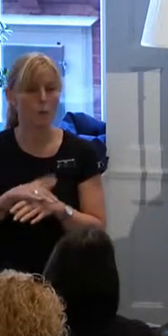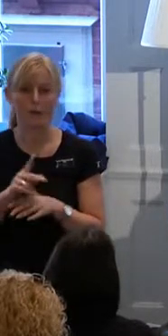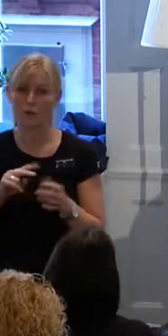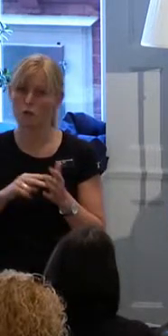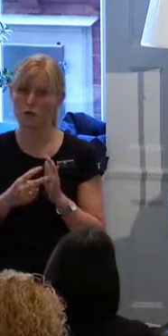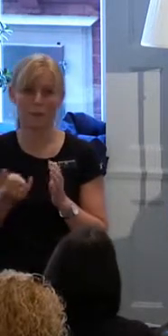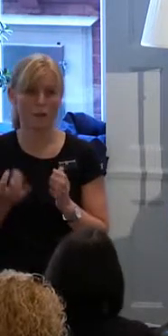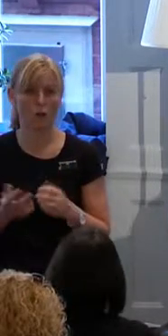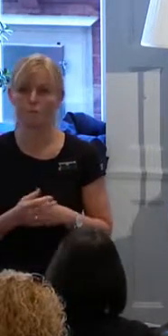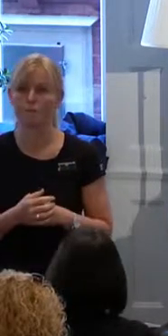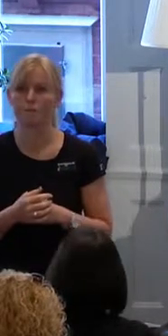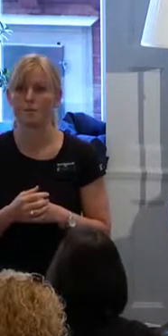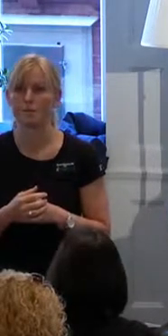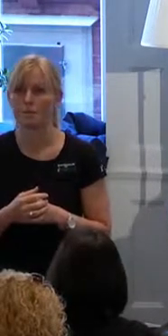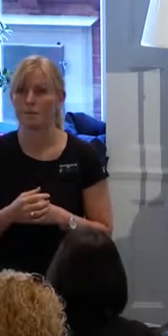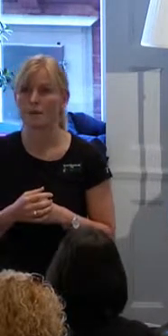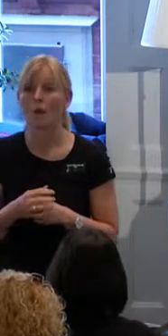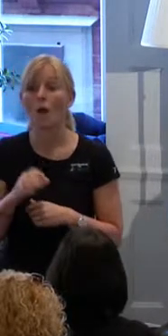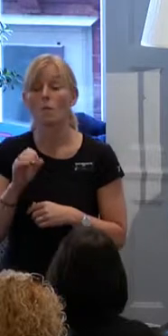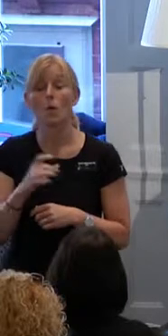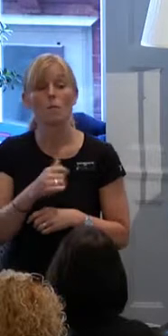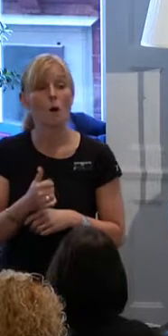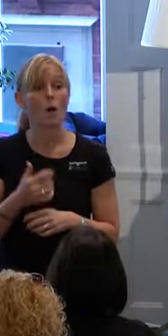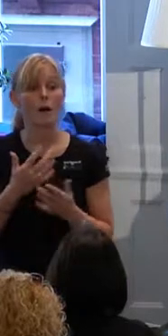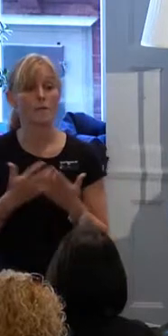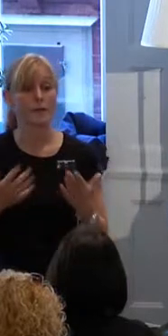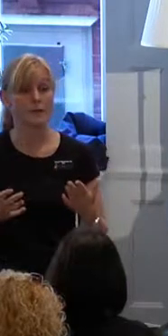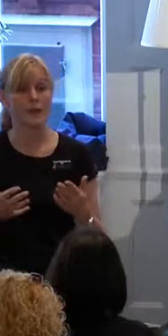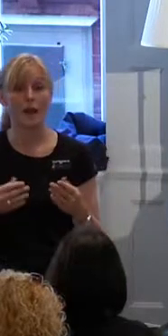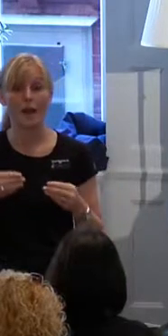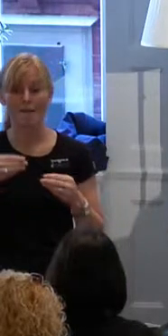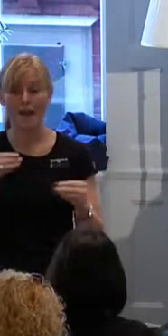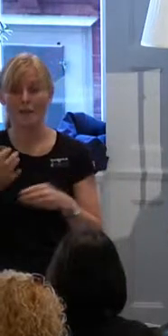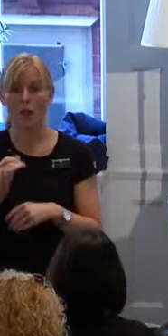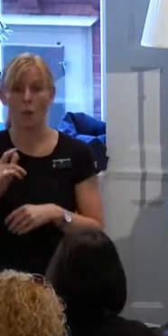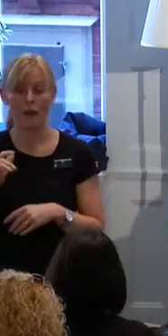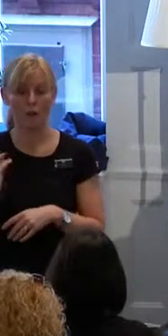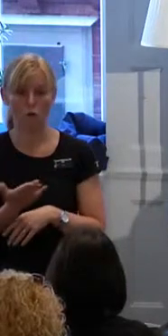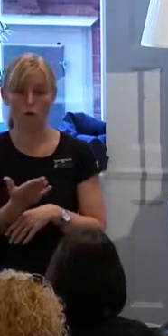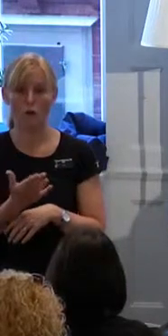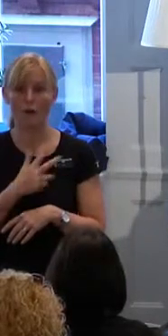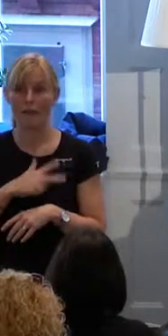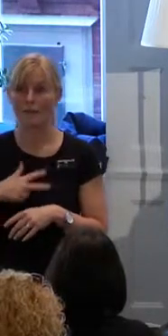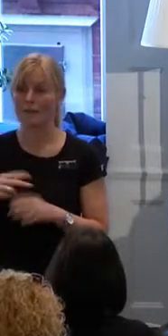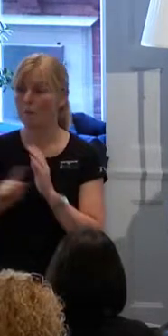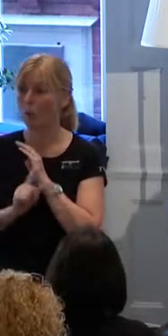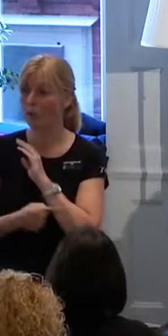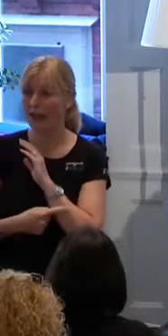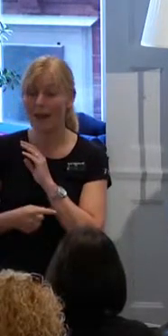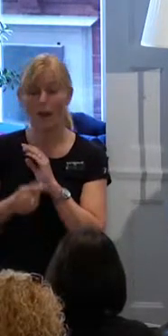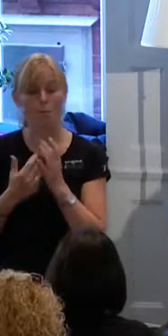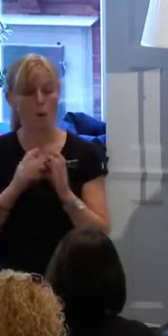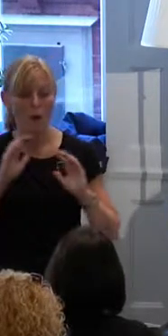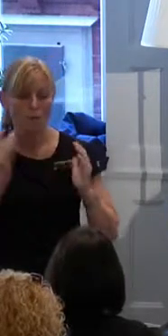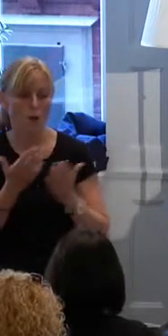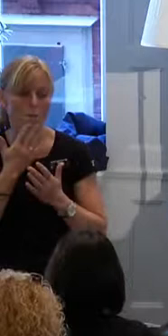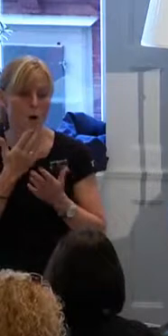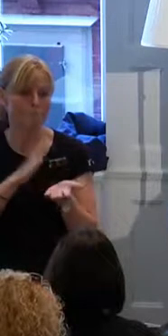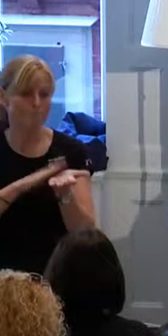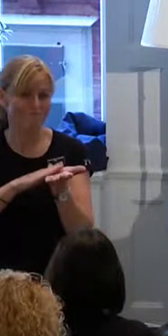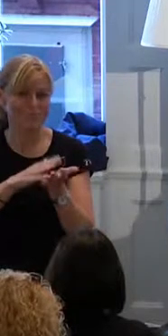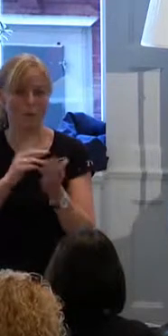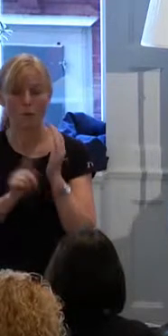Faktiskt. Ja. Men om du bara presenterar Flexcurity, den danska modellen som ju är så omhuldad av många, men det